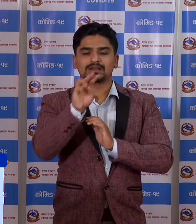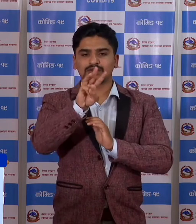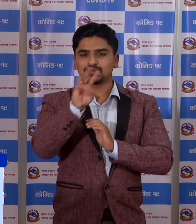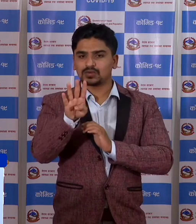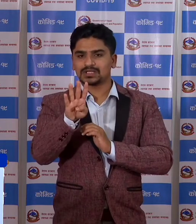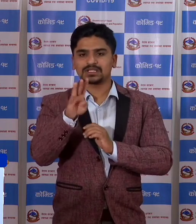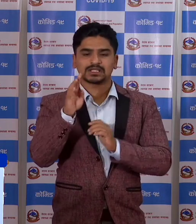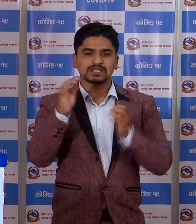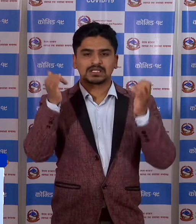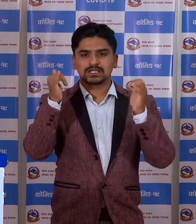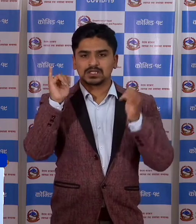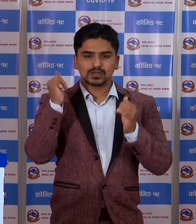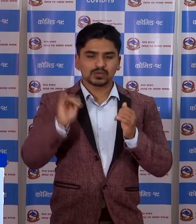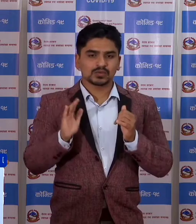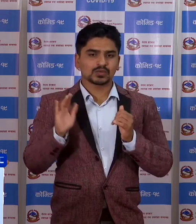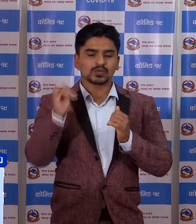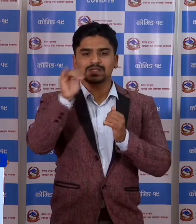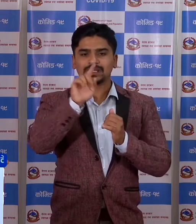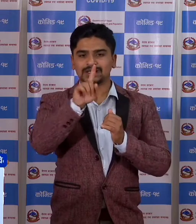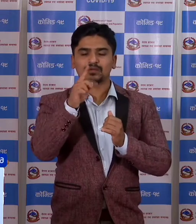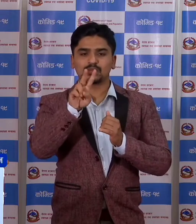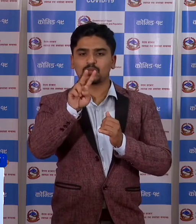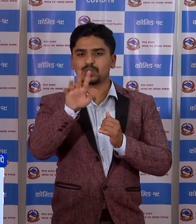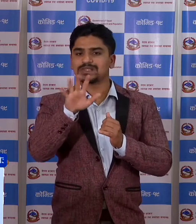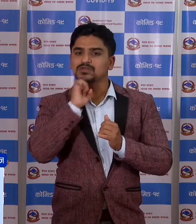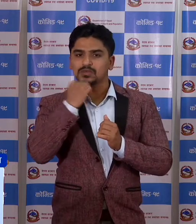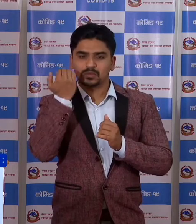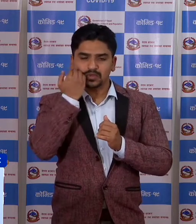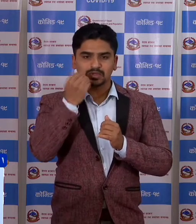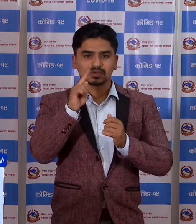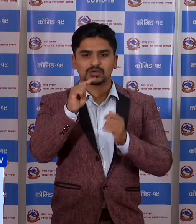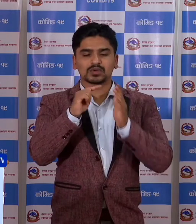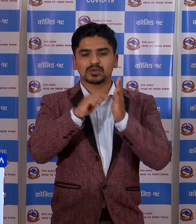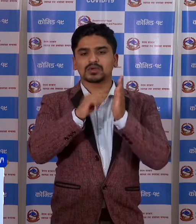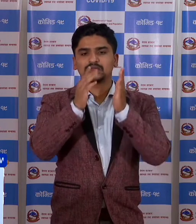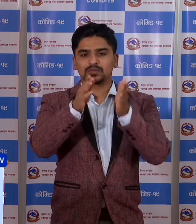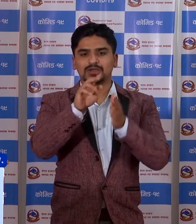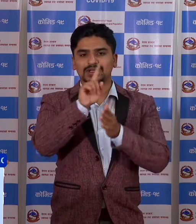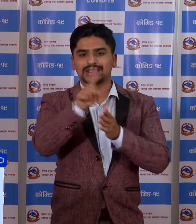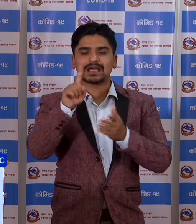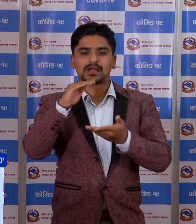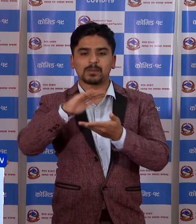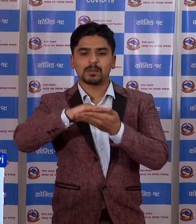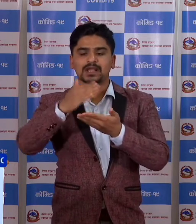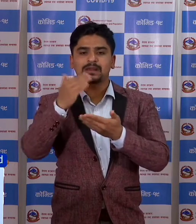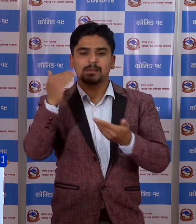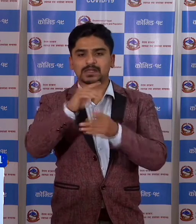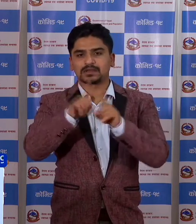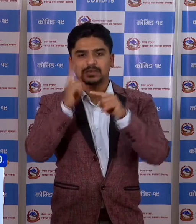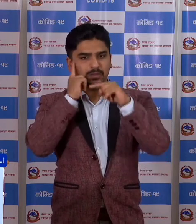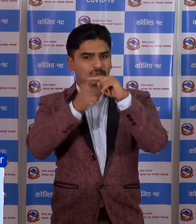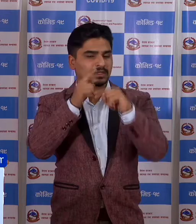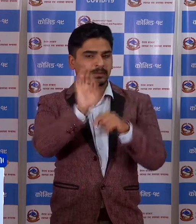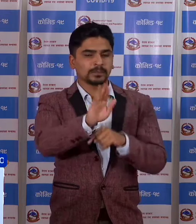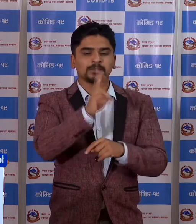पुरुष, डोटीका 1 जना 25 वर्षीय पुरुष र कञ्चनपुरका 1 जना 11 महिने बालकमा पनि पोजिटिभ देखिएको